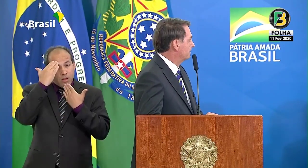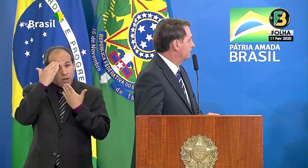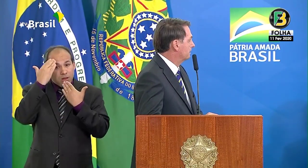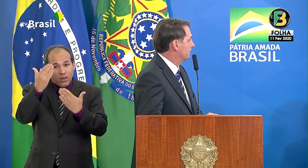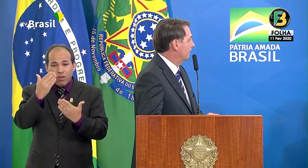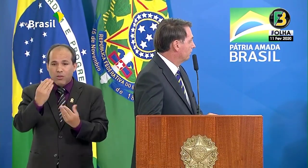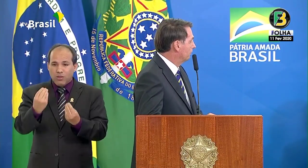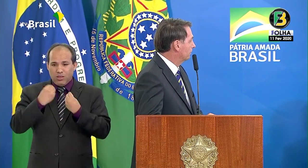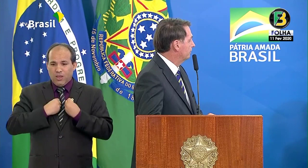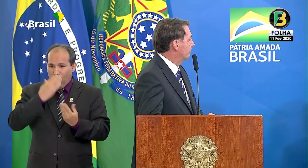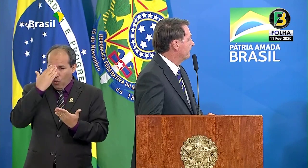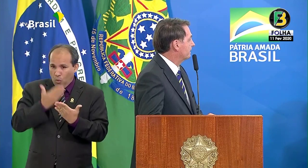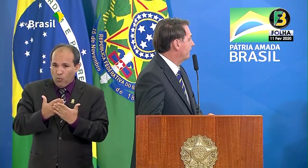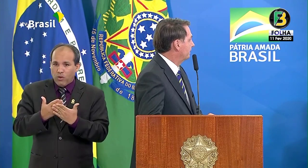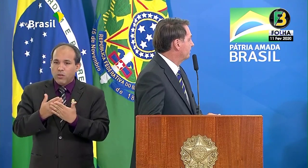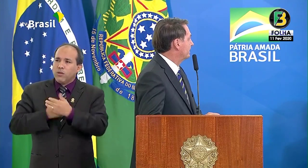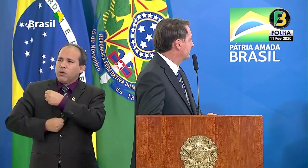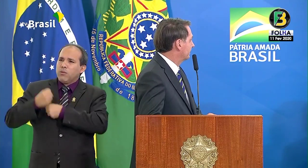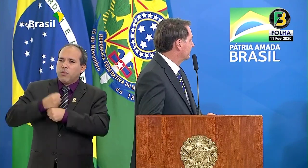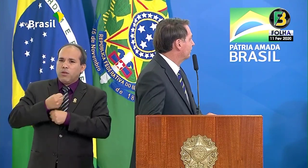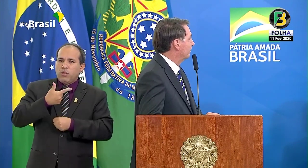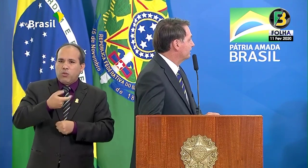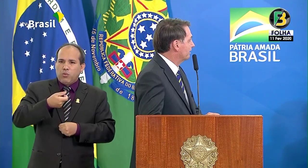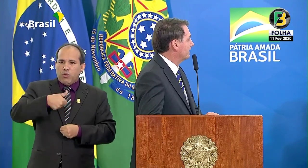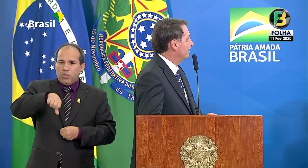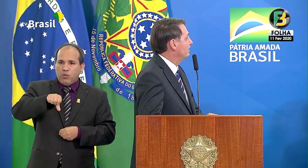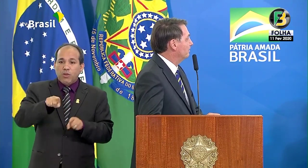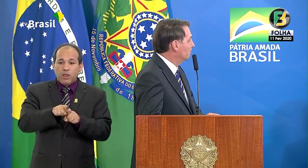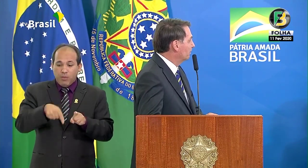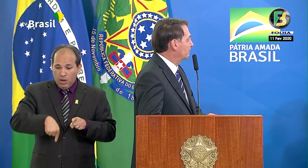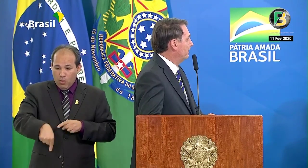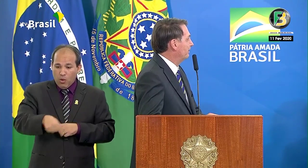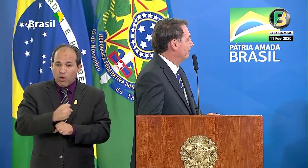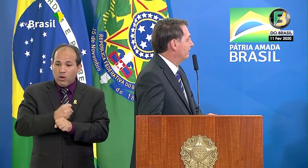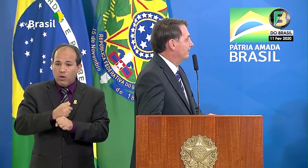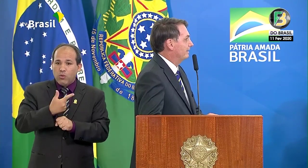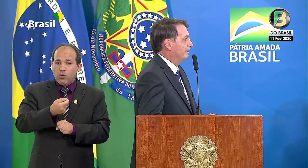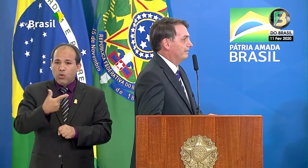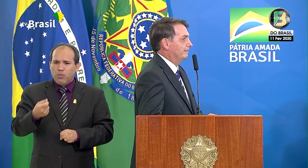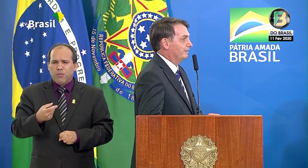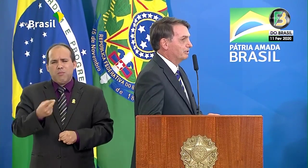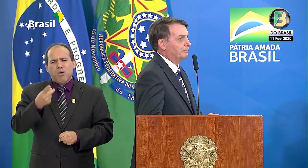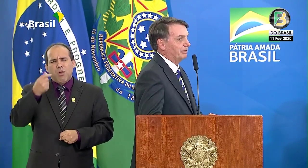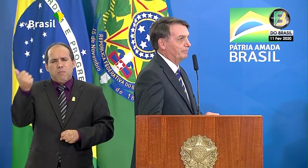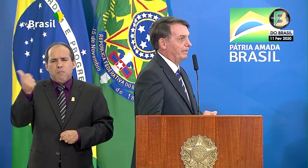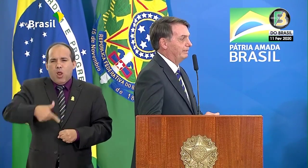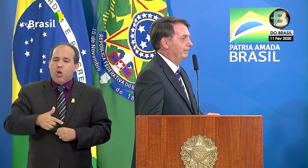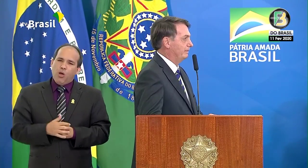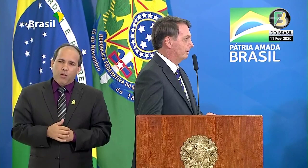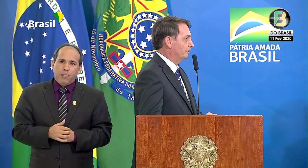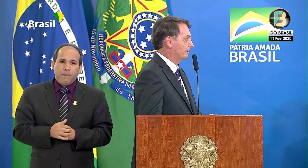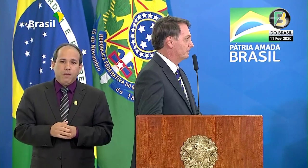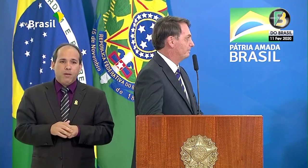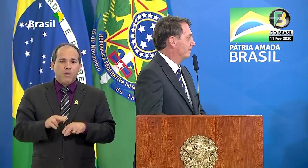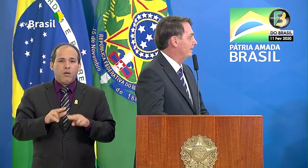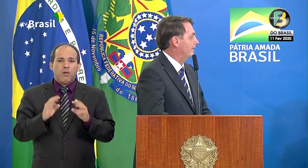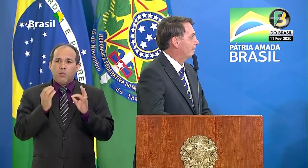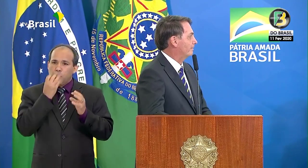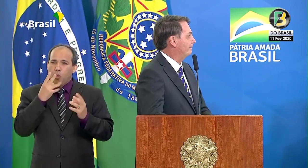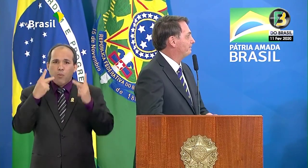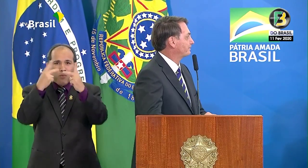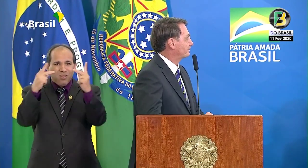que tivemos ao longo do ano passado e tenho certeza que no corrente ano será muito melhor, isso para o bem de